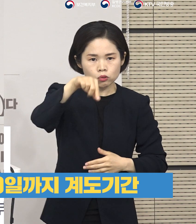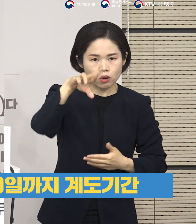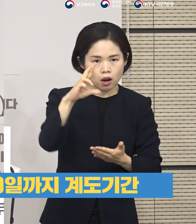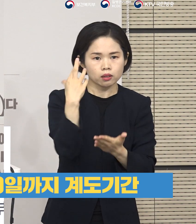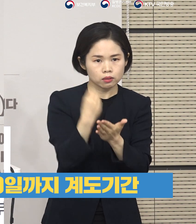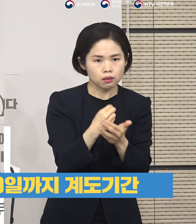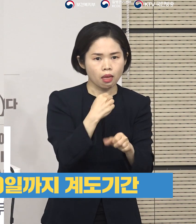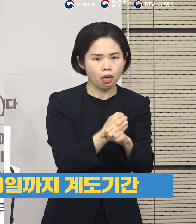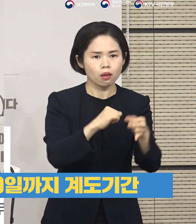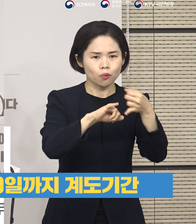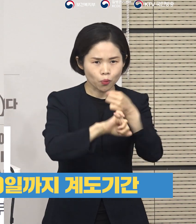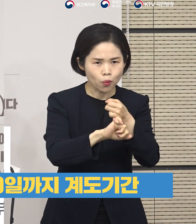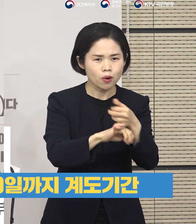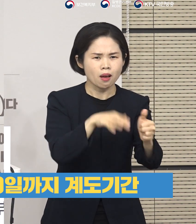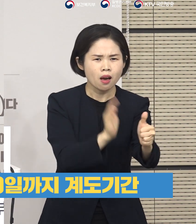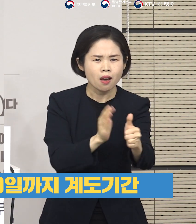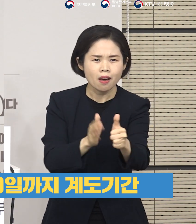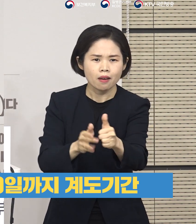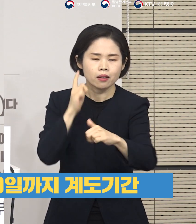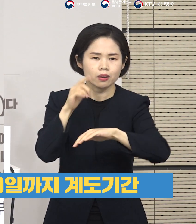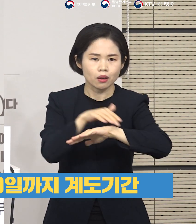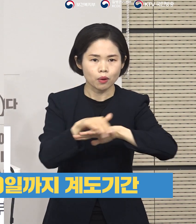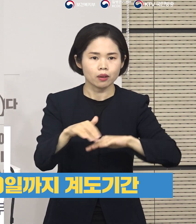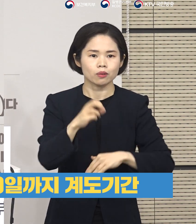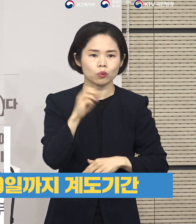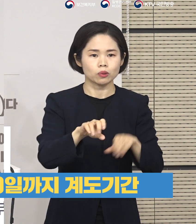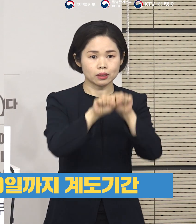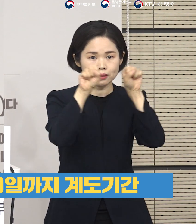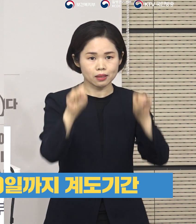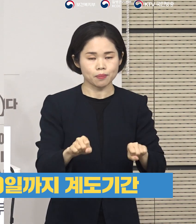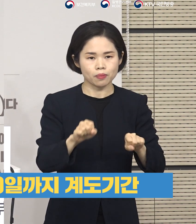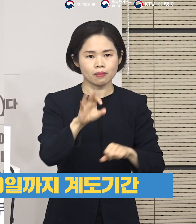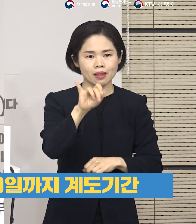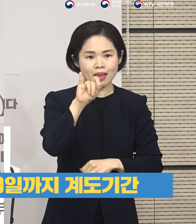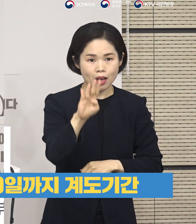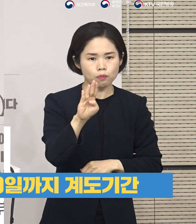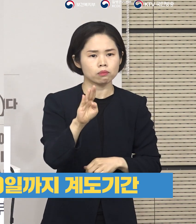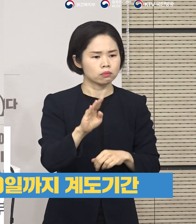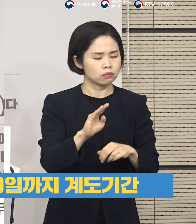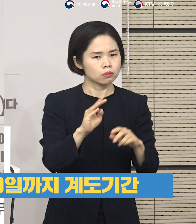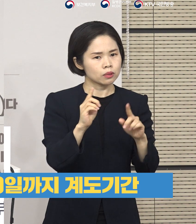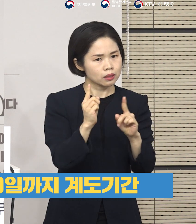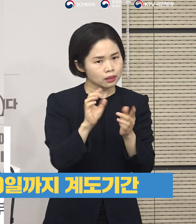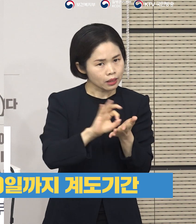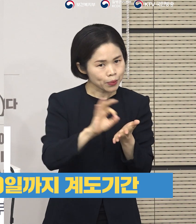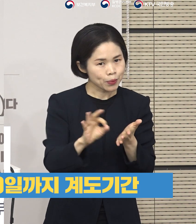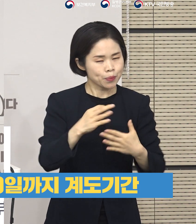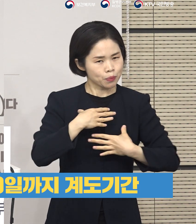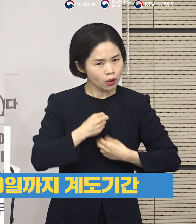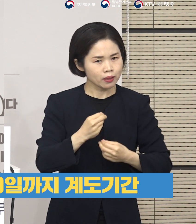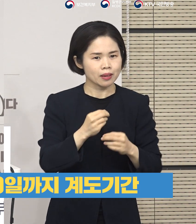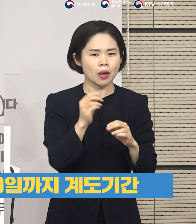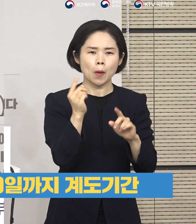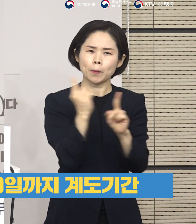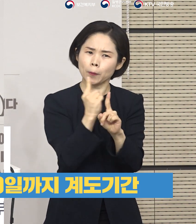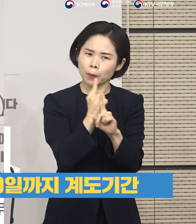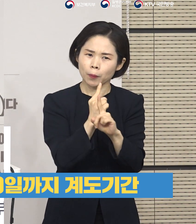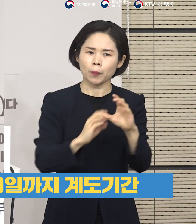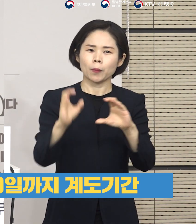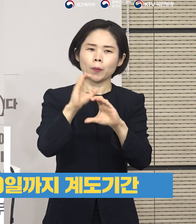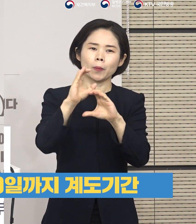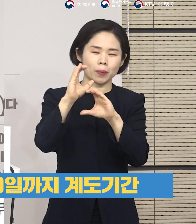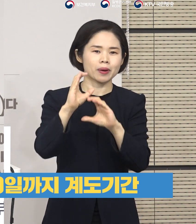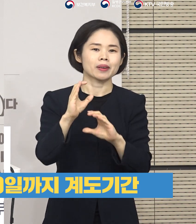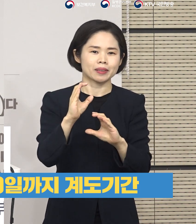명부를 설치하도록 독려할 예정입니다. 시스템과 앱도 계속 개선하여 국민